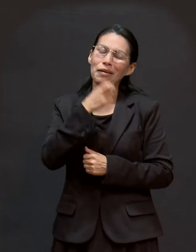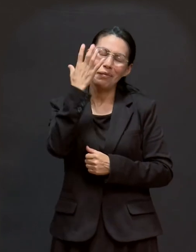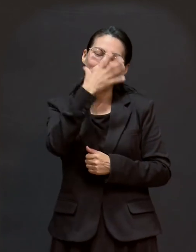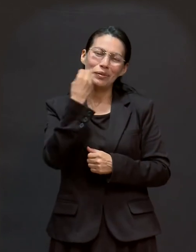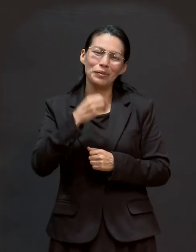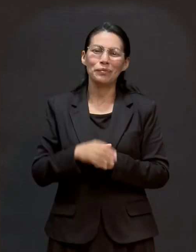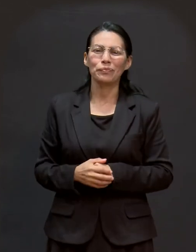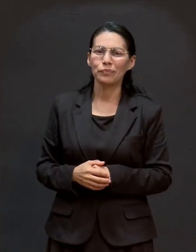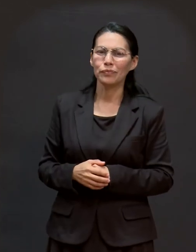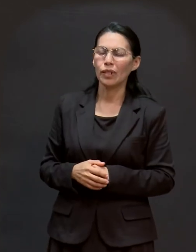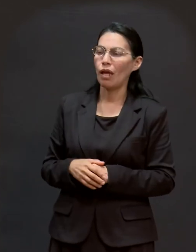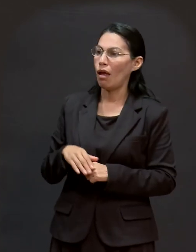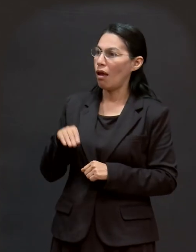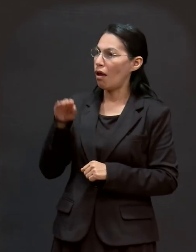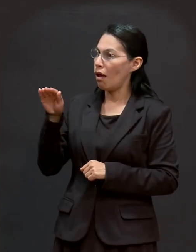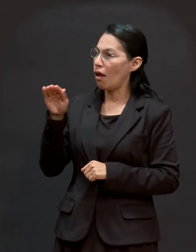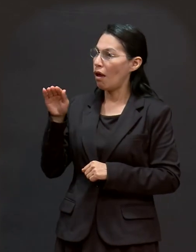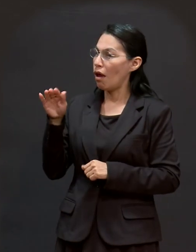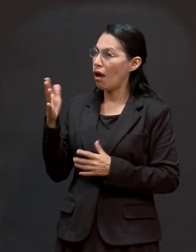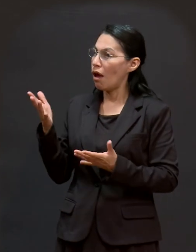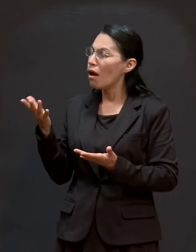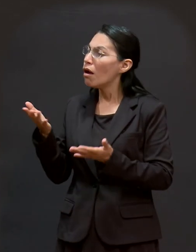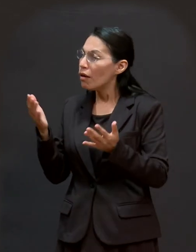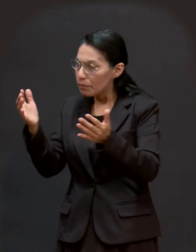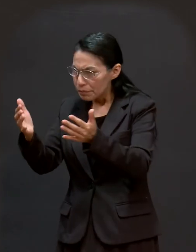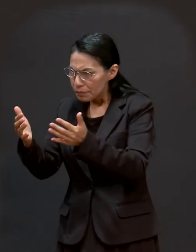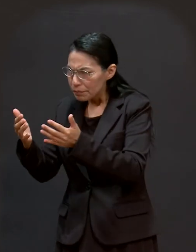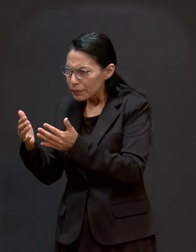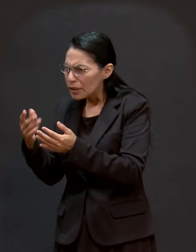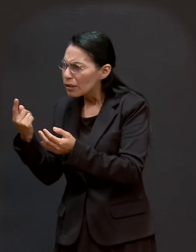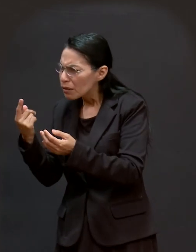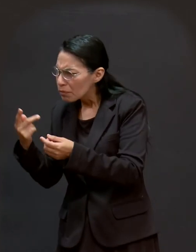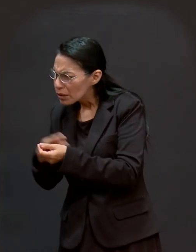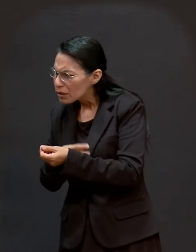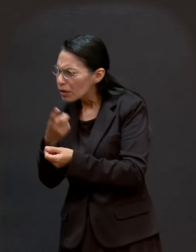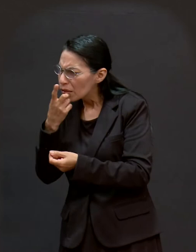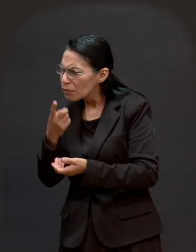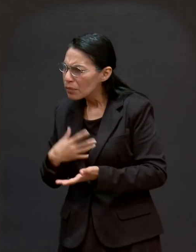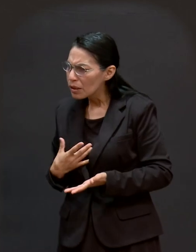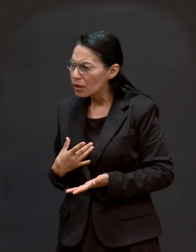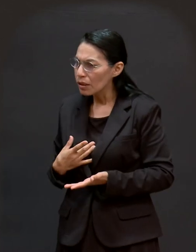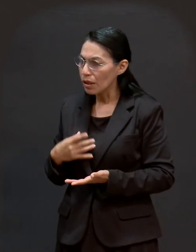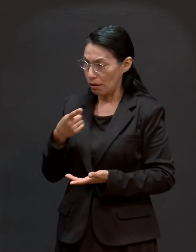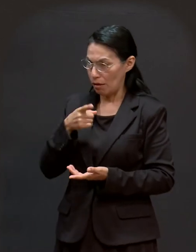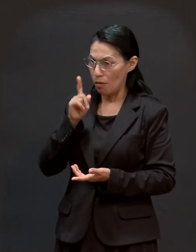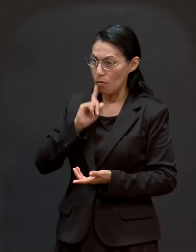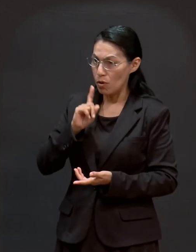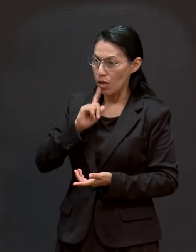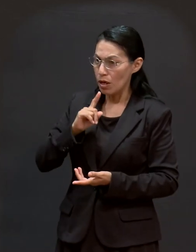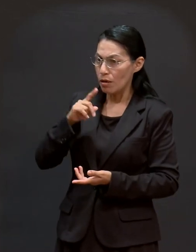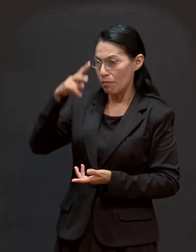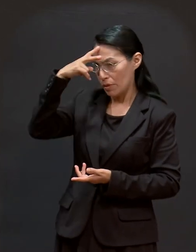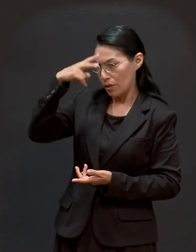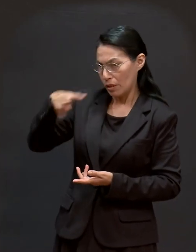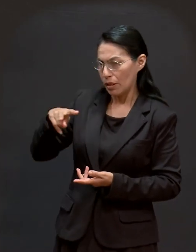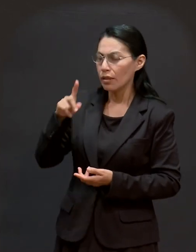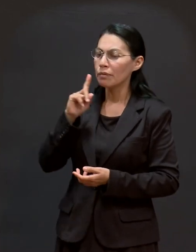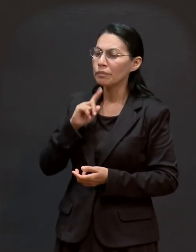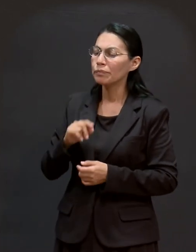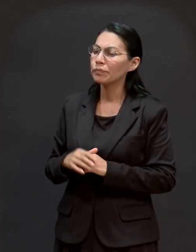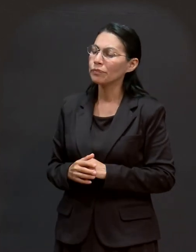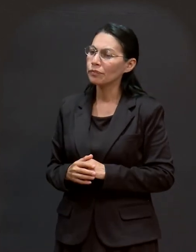detrás de ella y cuando llegó allá la llave la llevó aparte y cuando ella finalmente se calmó me dice es mexicana